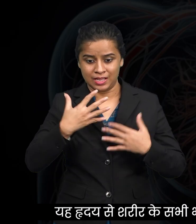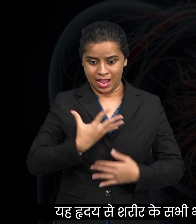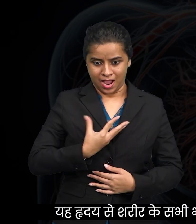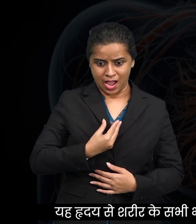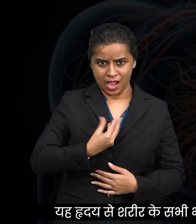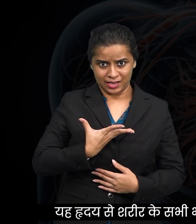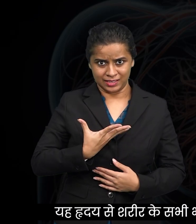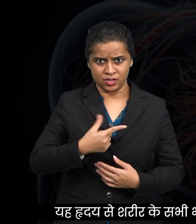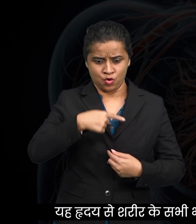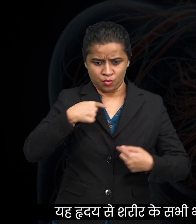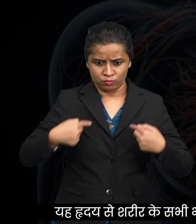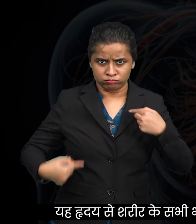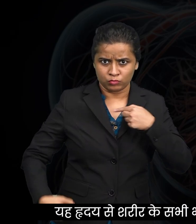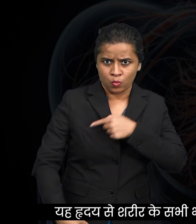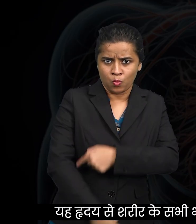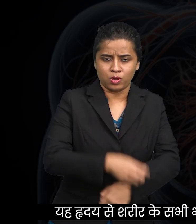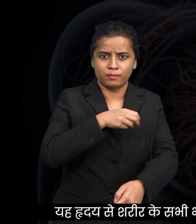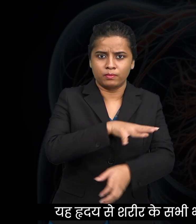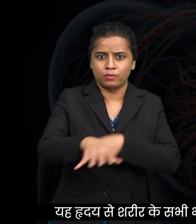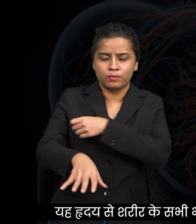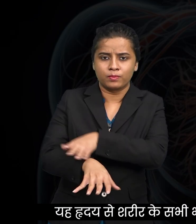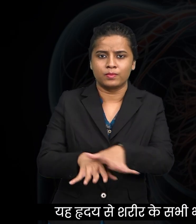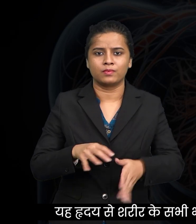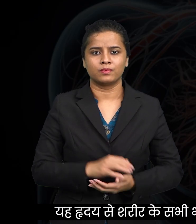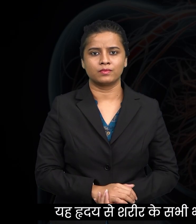ऑक्सीजन युक्त रक्त ले जाती है।